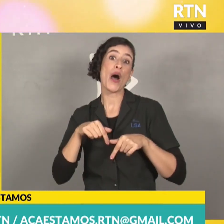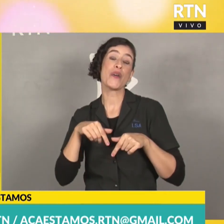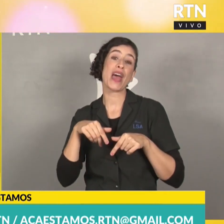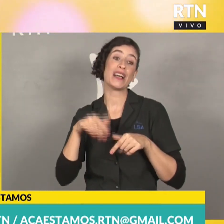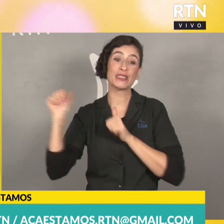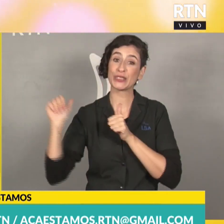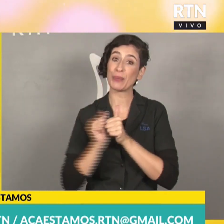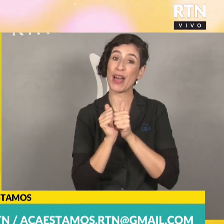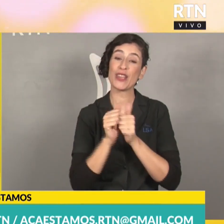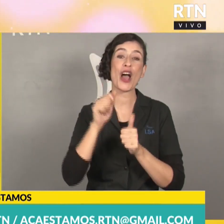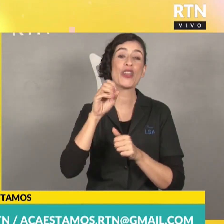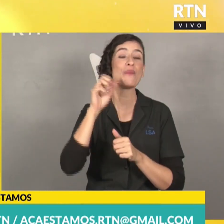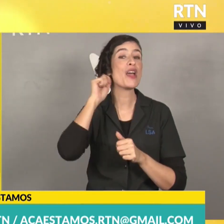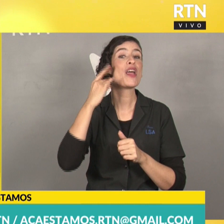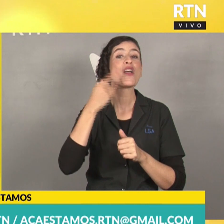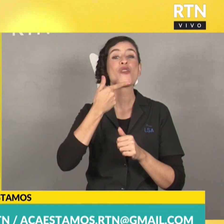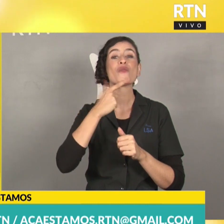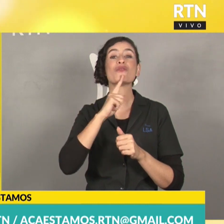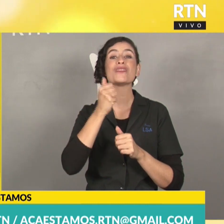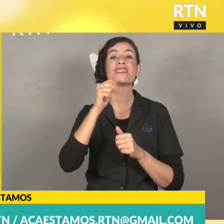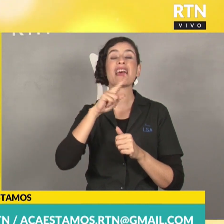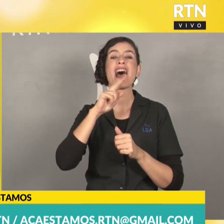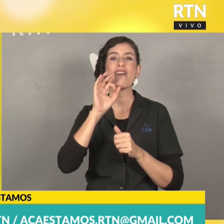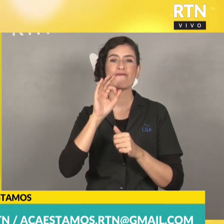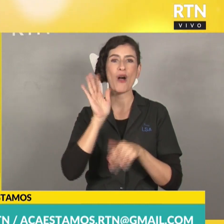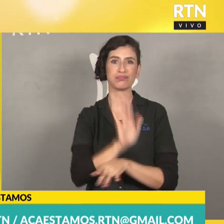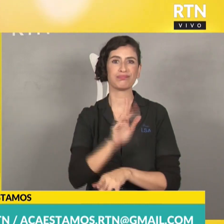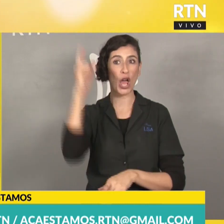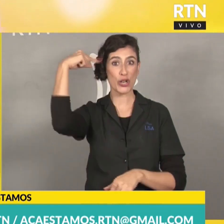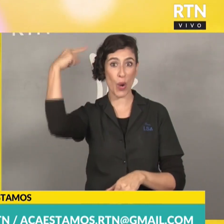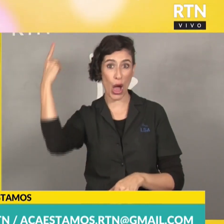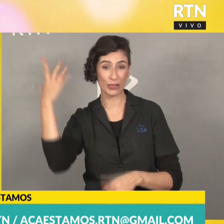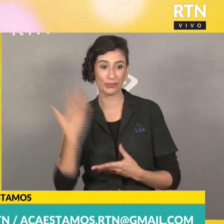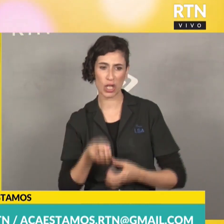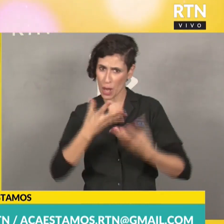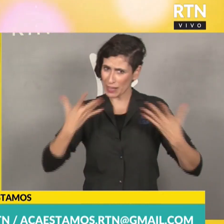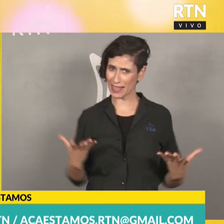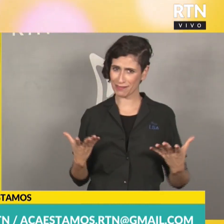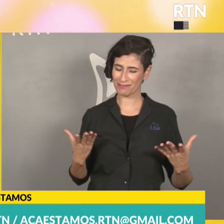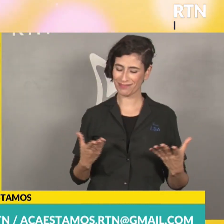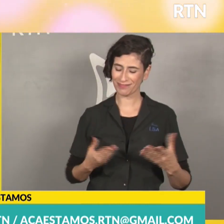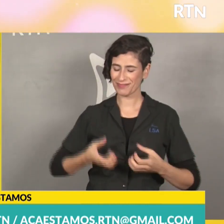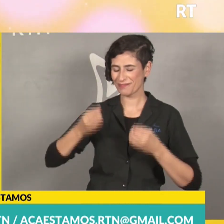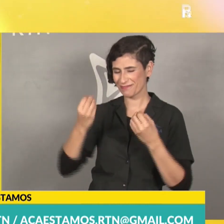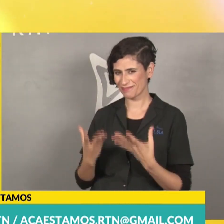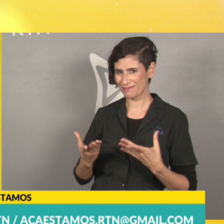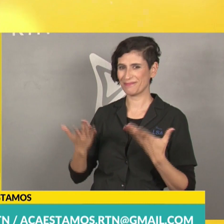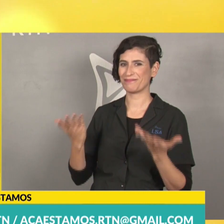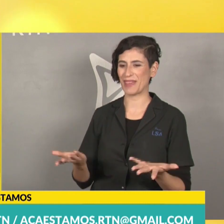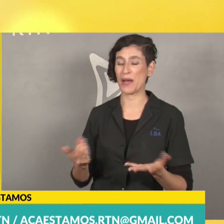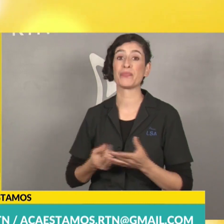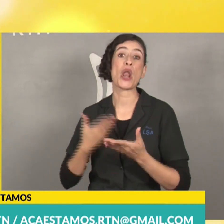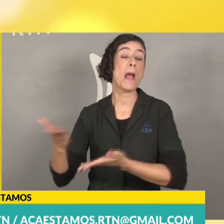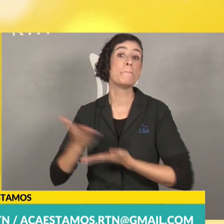en compañía de Gustavo Rulo Lupano. Hola, ¿cómo estás, Gustavo? ¿Cómo te va? Muy bien. ¿Cómo y queremos todo? Y te invitamos porque